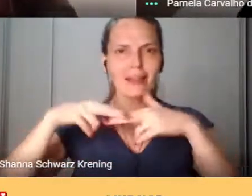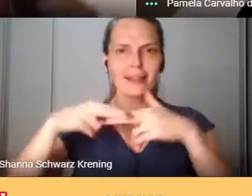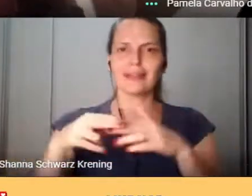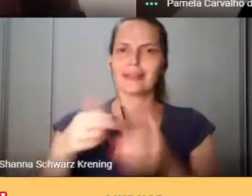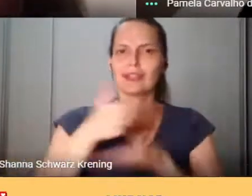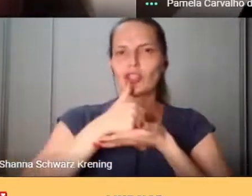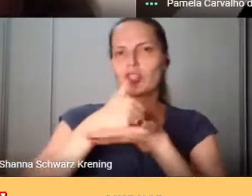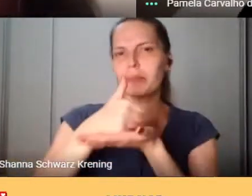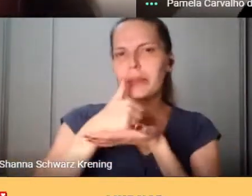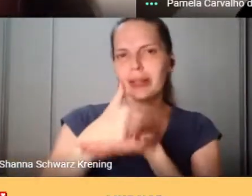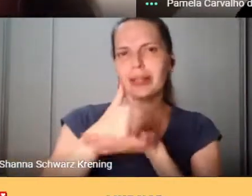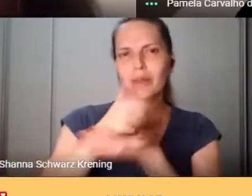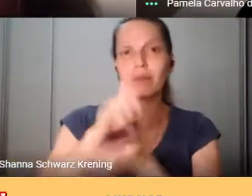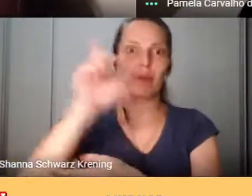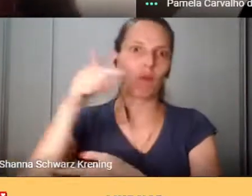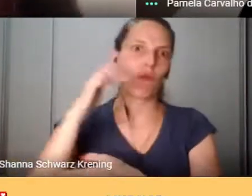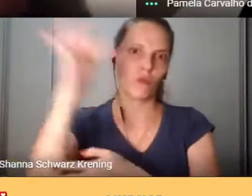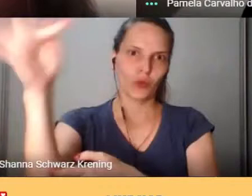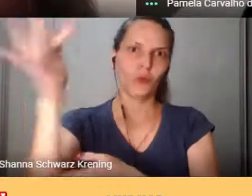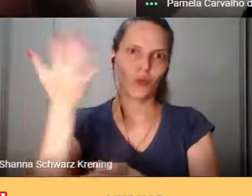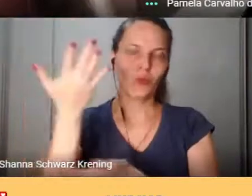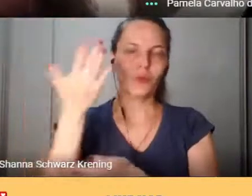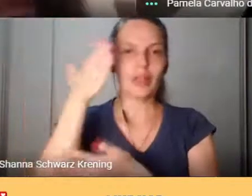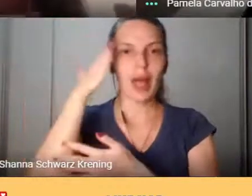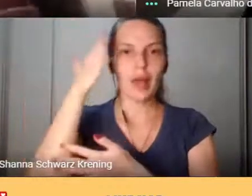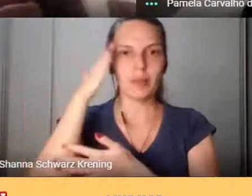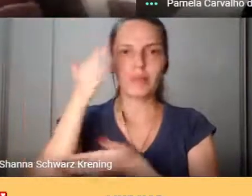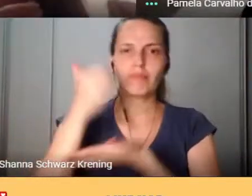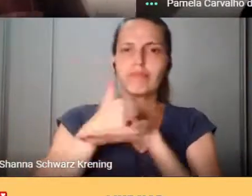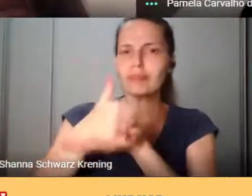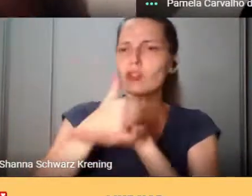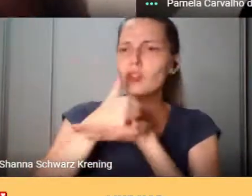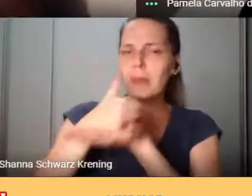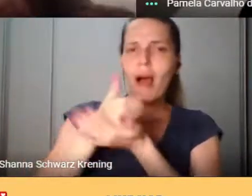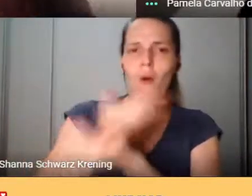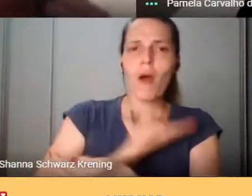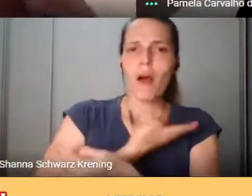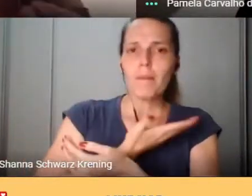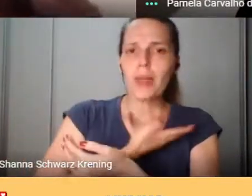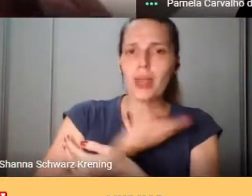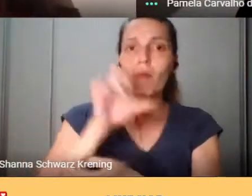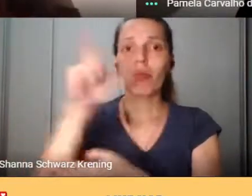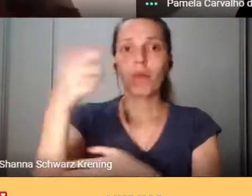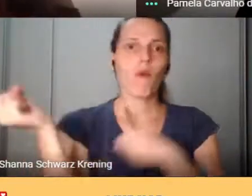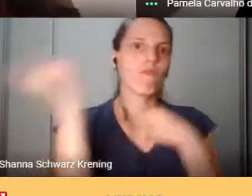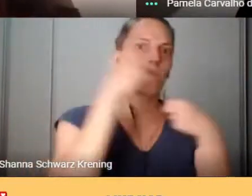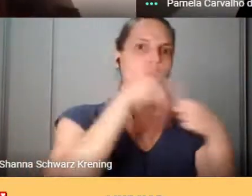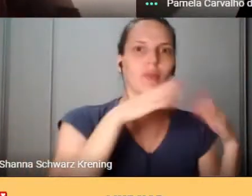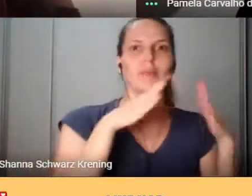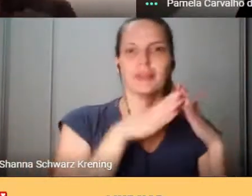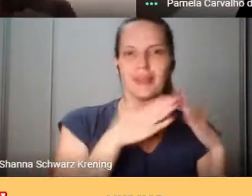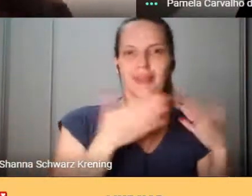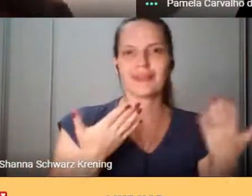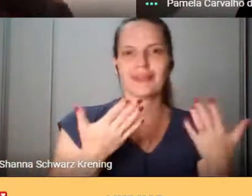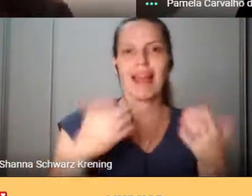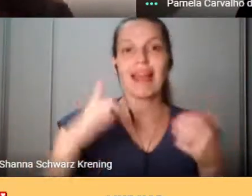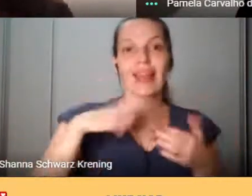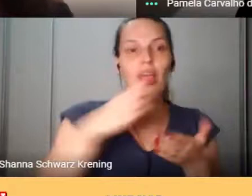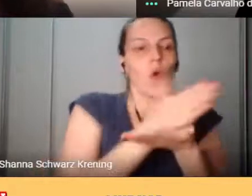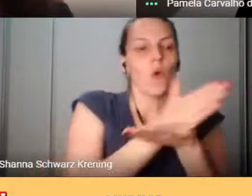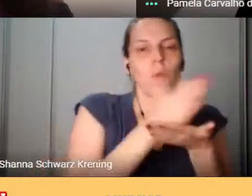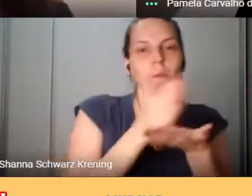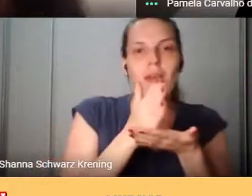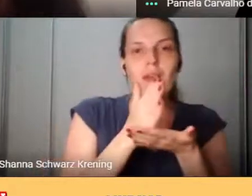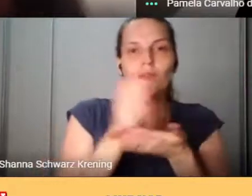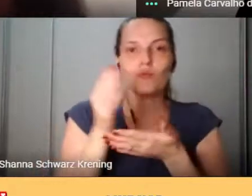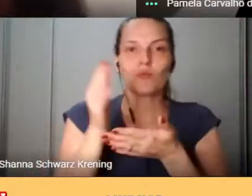tomar um chimarrão na praça com um amigo e volta, né? Então, isso tem um início, um meio e fim, assim. Então, a gente